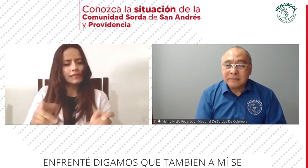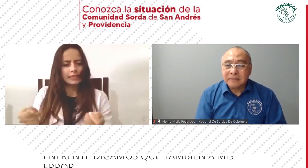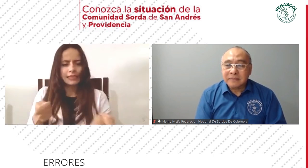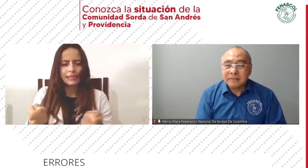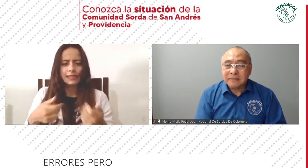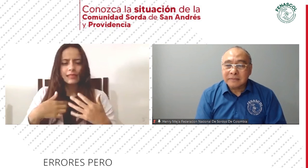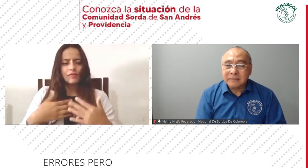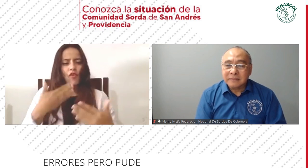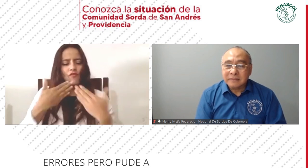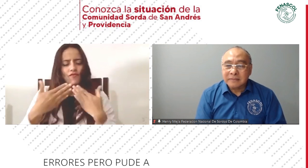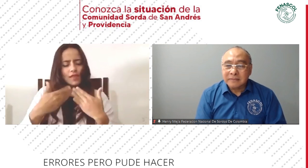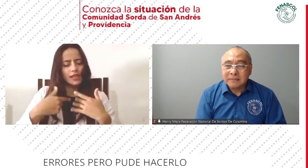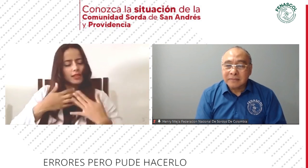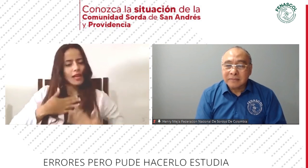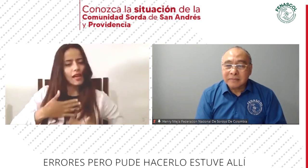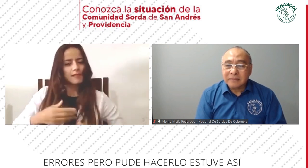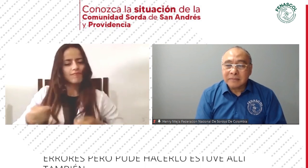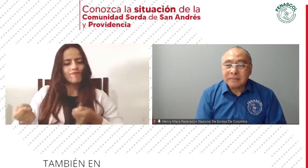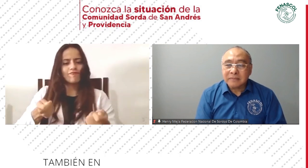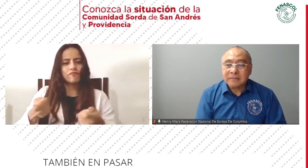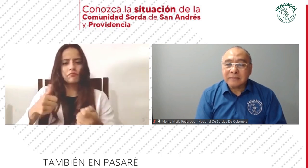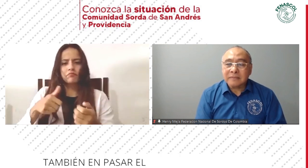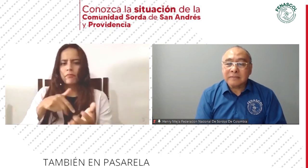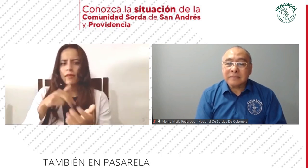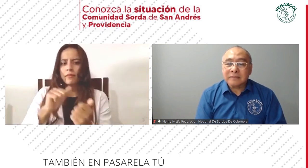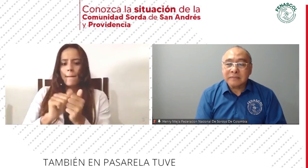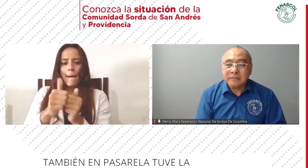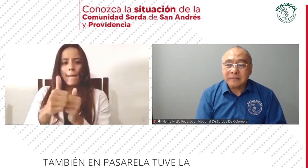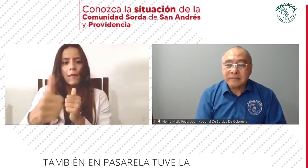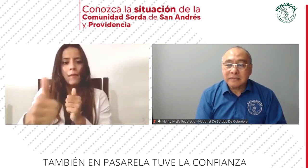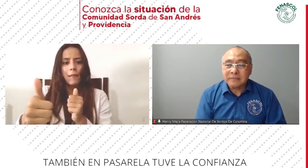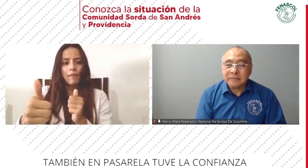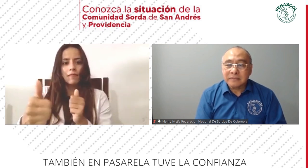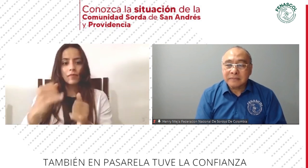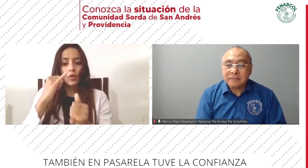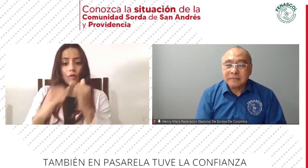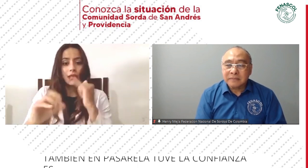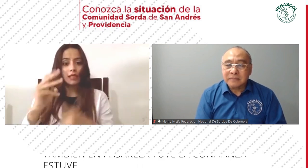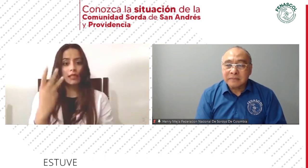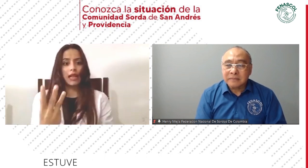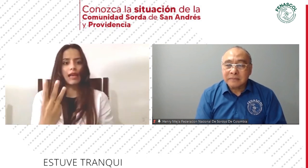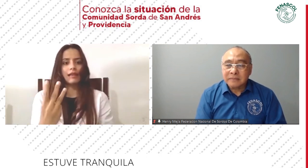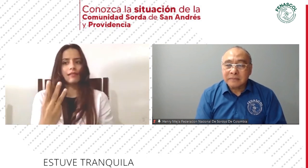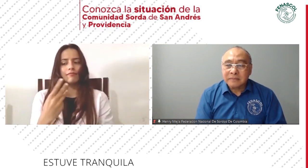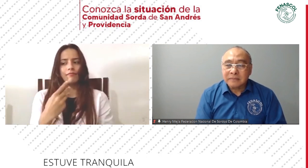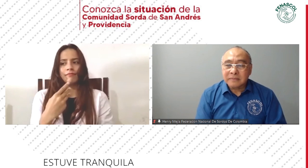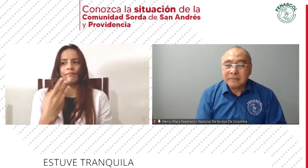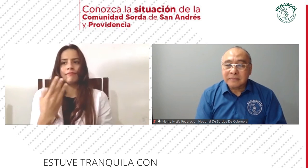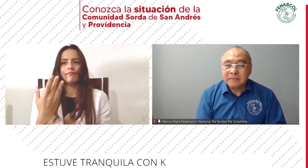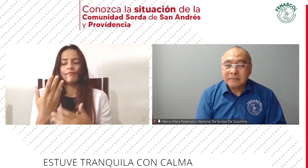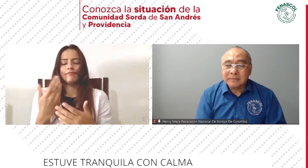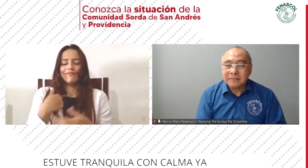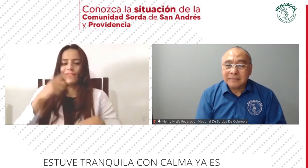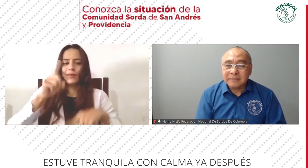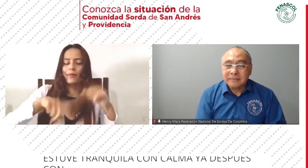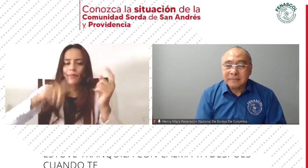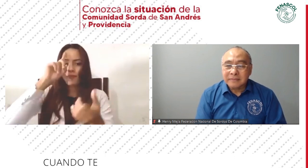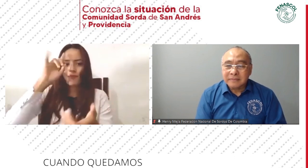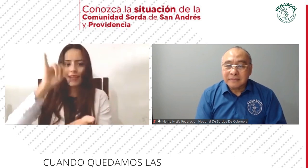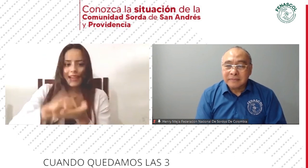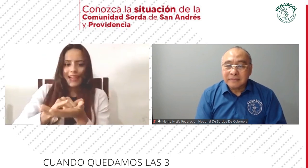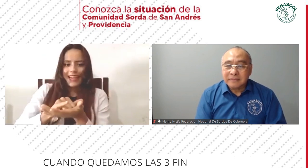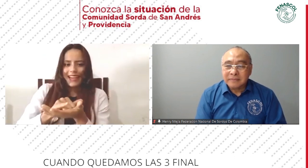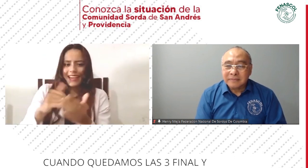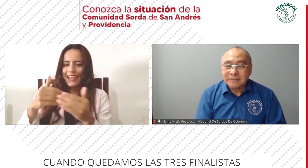mis errores pero pude hacerlo estuve allí también en pasarela tuve la confianza estuve tranquila con calma ya después cuando llegamos